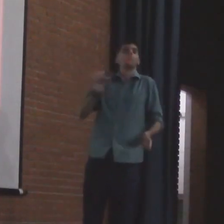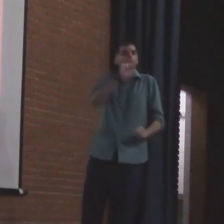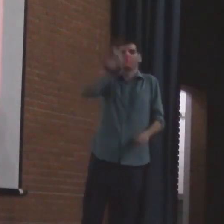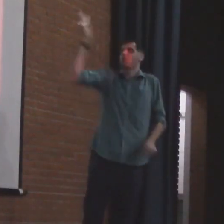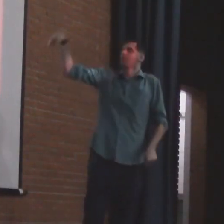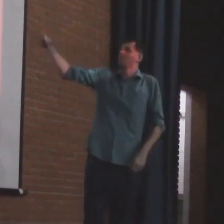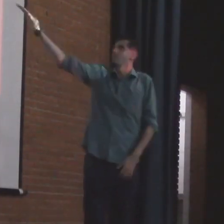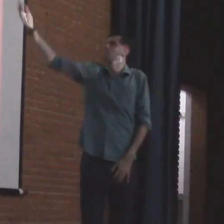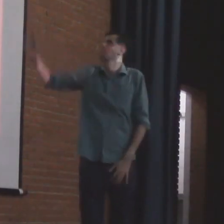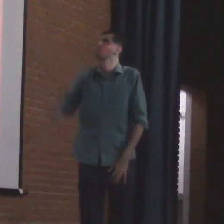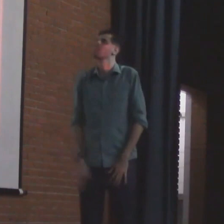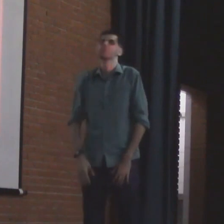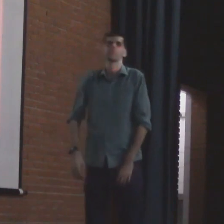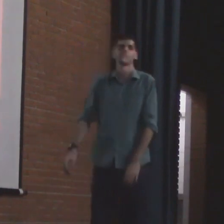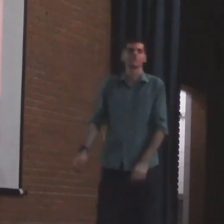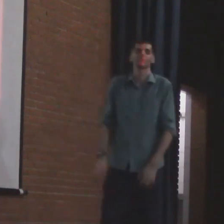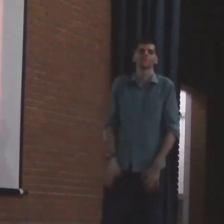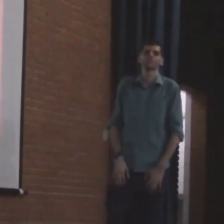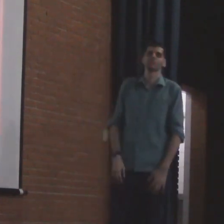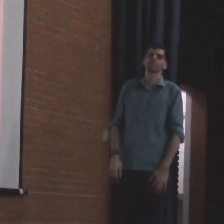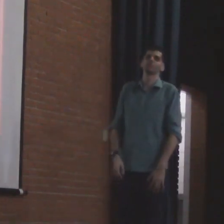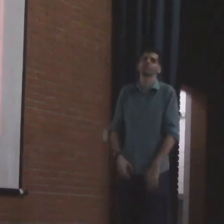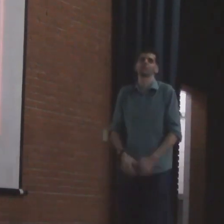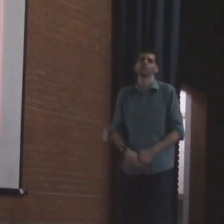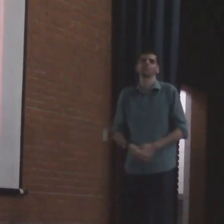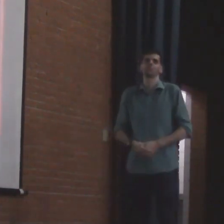Então, a gente... a leitura... Vou estar fazendo a leitura.